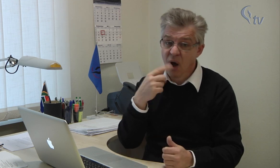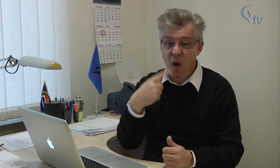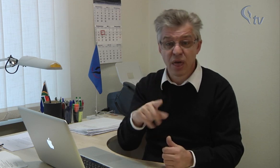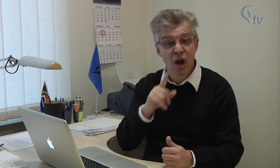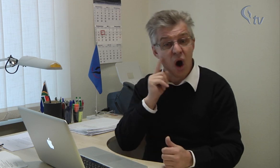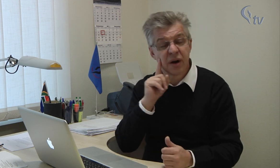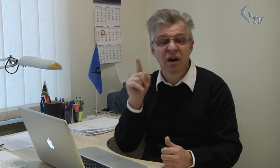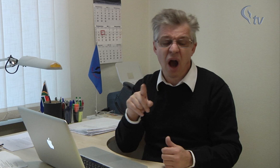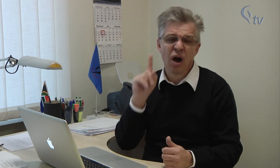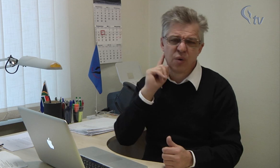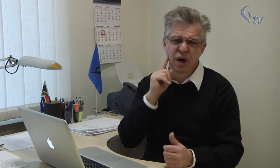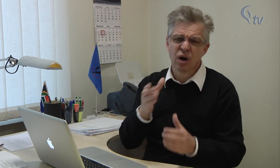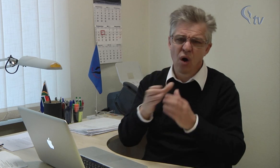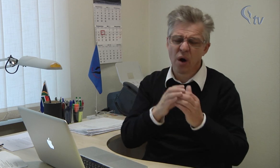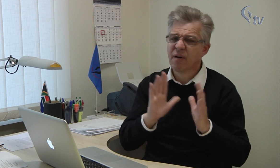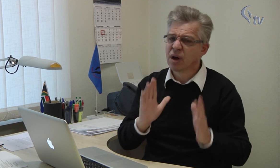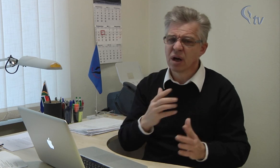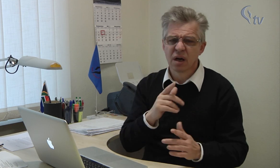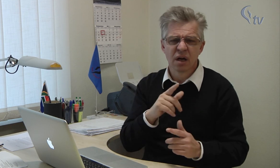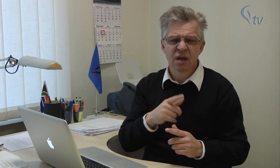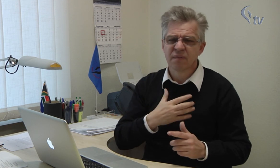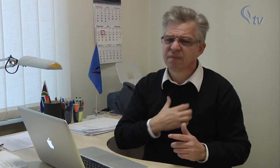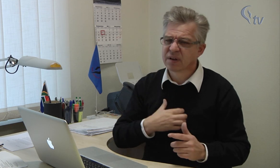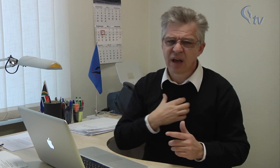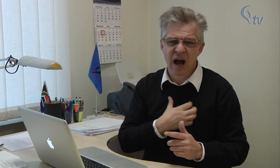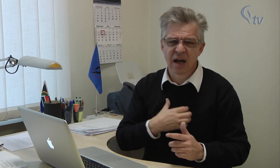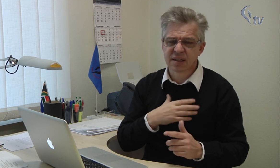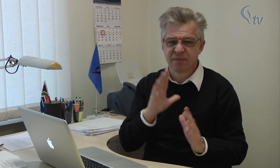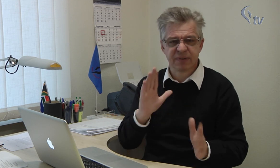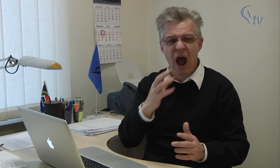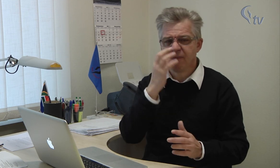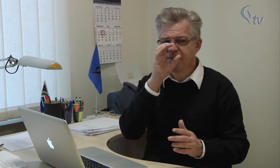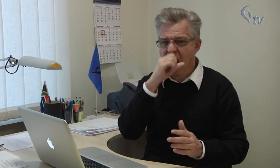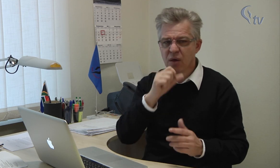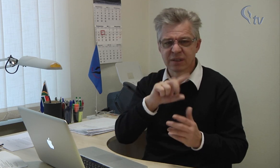2011. aastal oli noorte ja ka kurtide kogukonna jaoks väga valus teema töötuse teema.